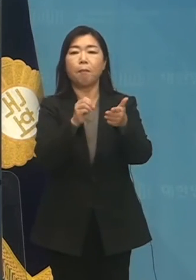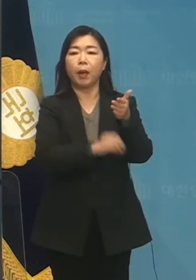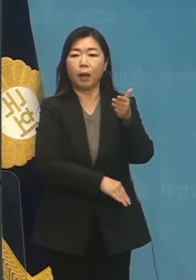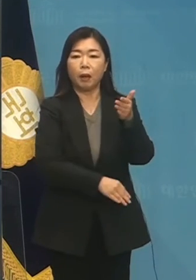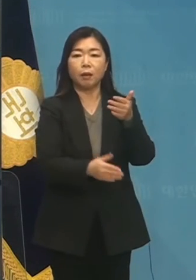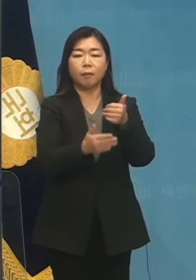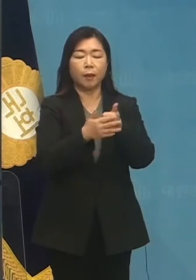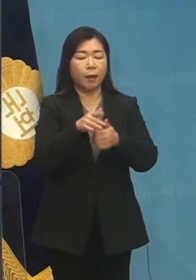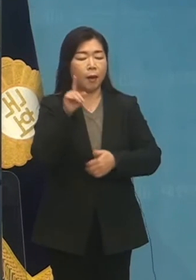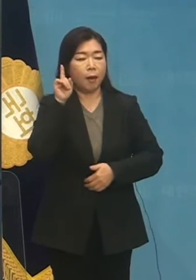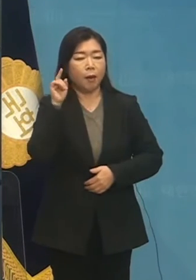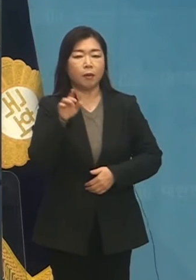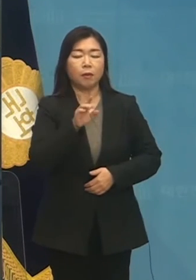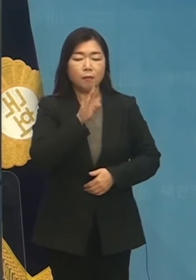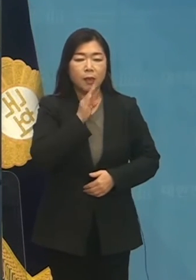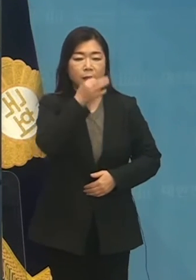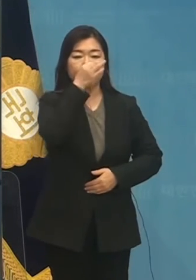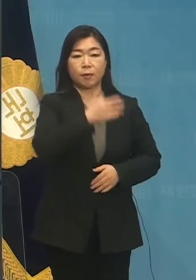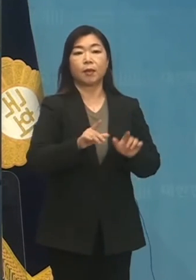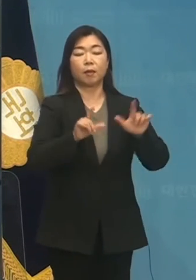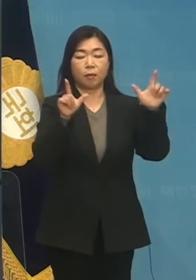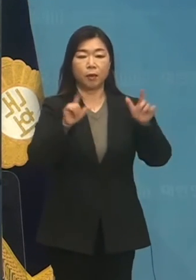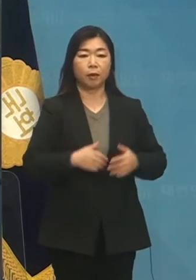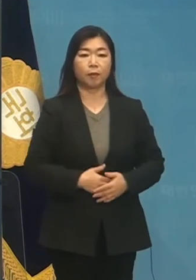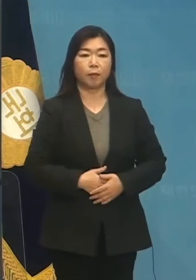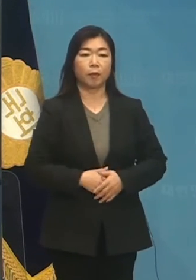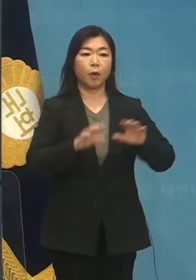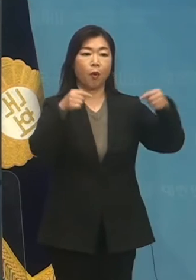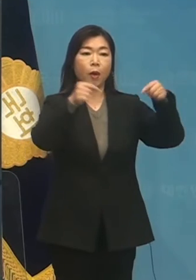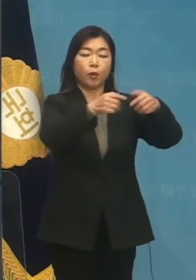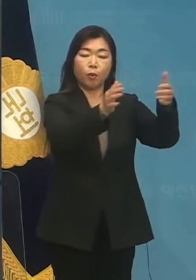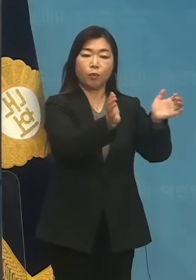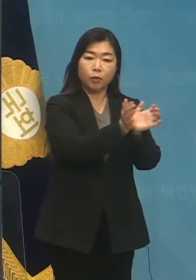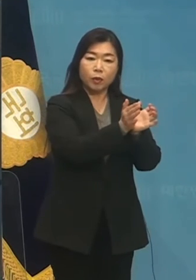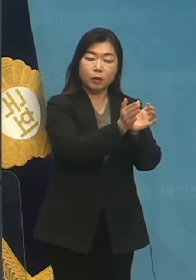있습니다. 일개부는